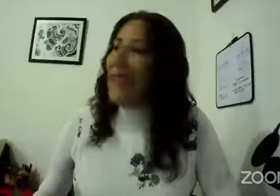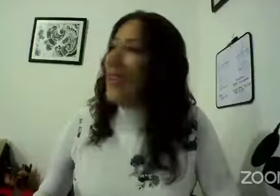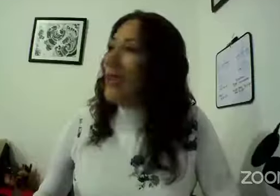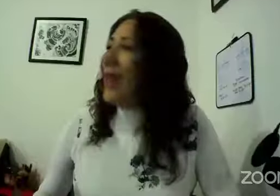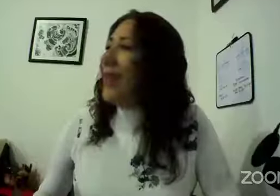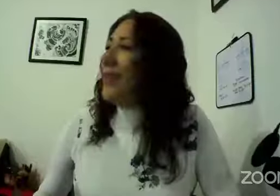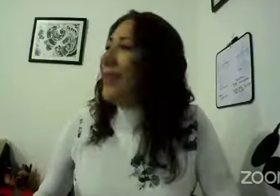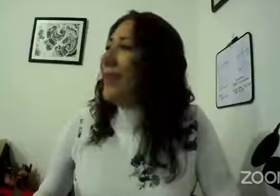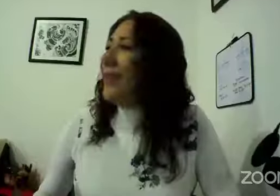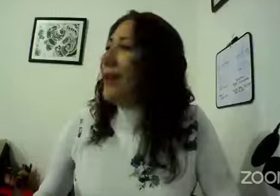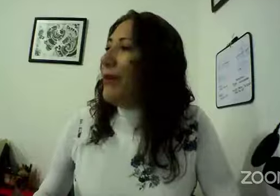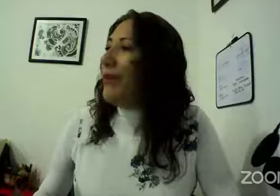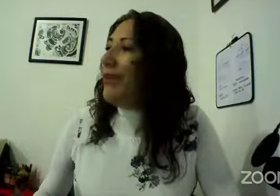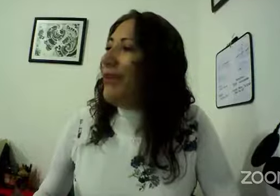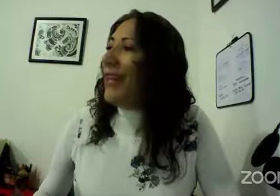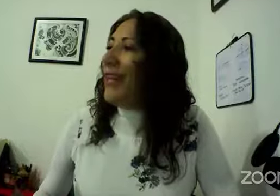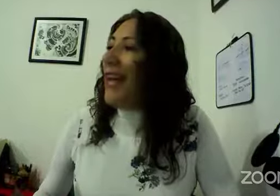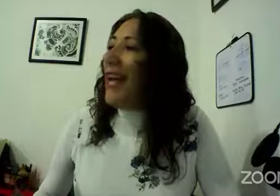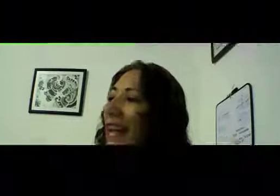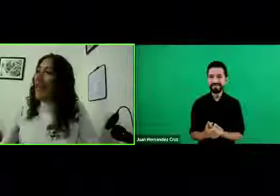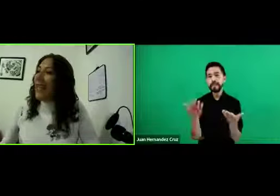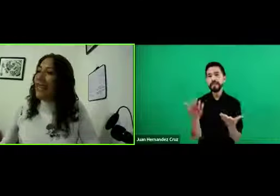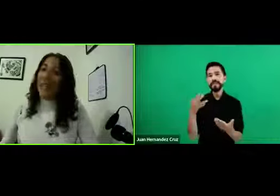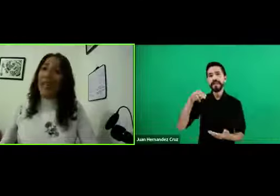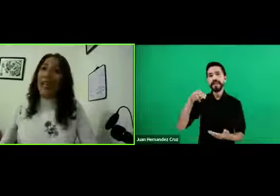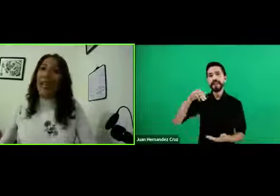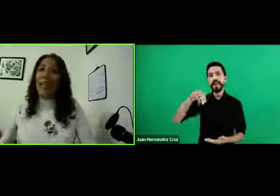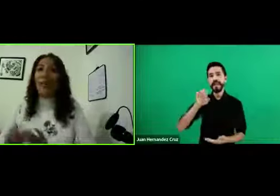Muchas gracias, Juan. Pues Neurosintergia